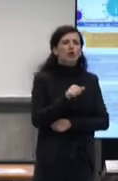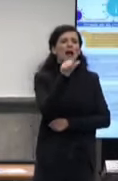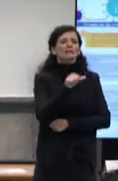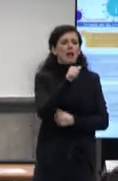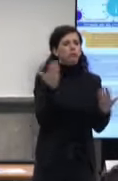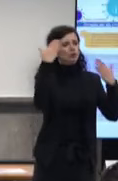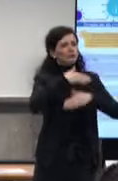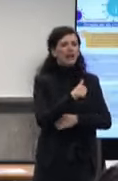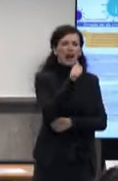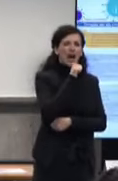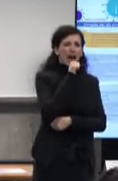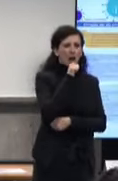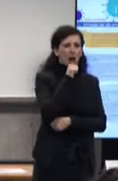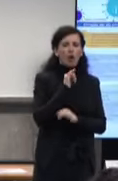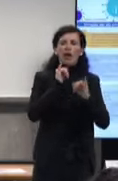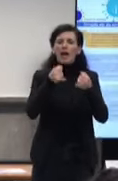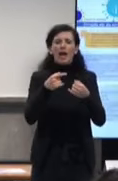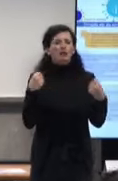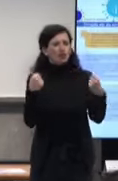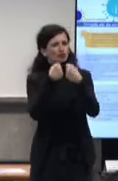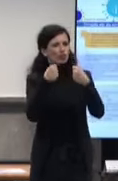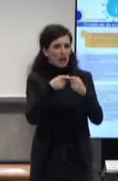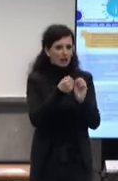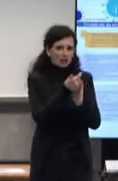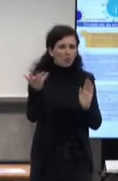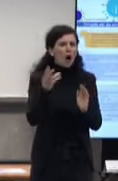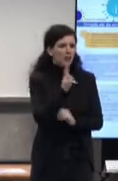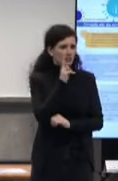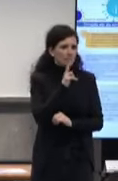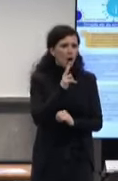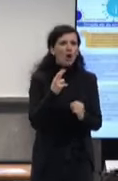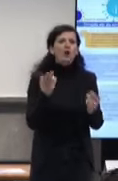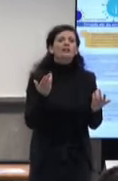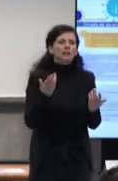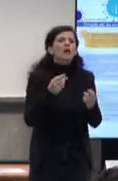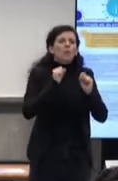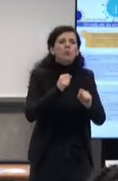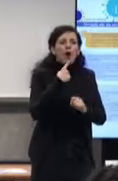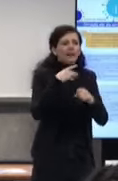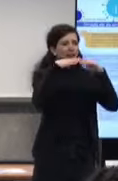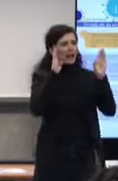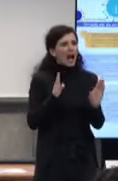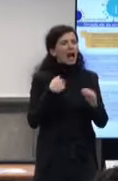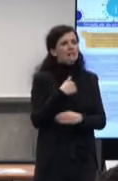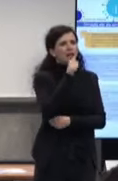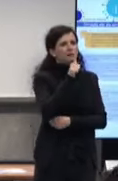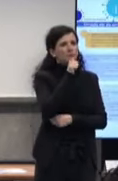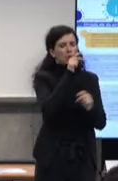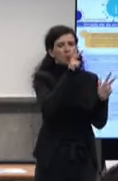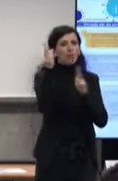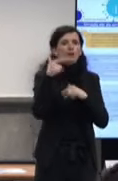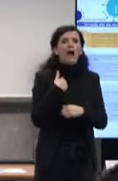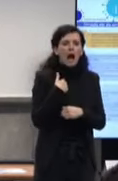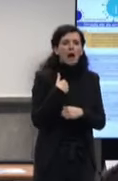sera non ci stanno al limite qualcuno si prenderà anche la sbronza ma se la prende a casa sua e rimane lì punto tra virgolette quindi